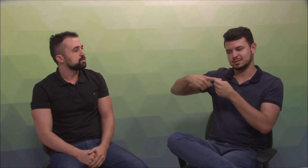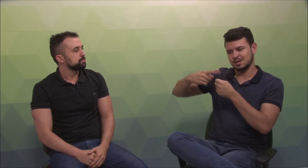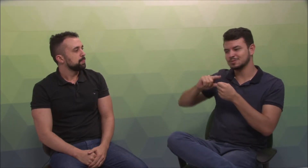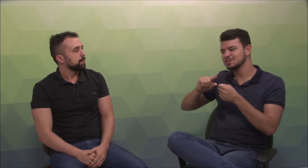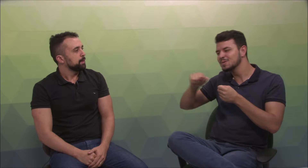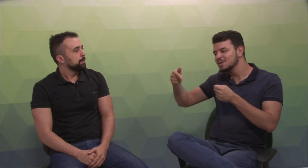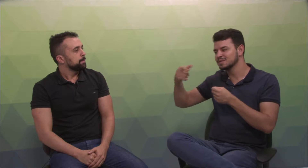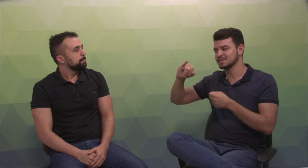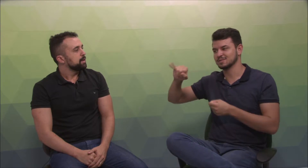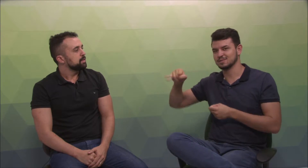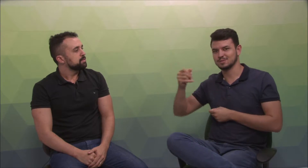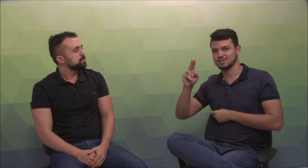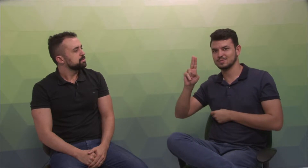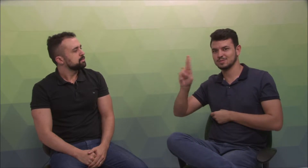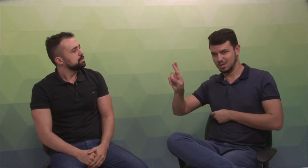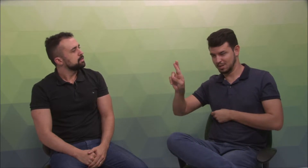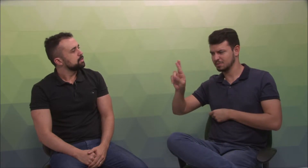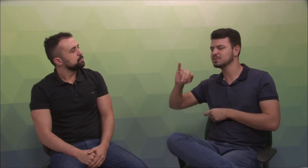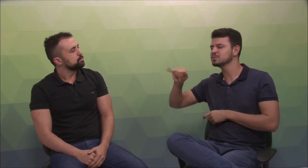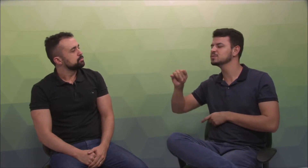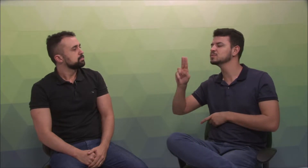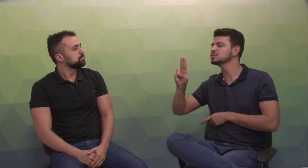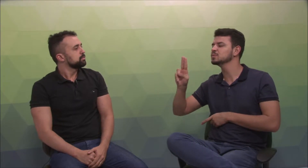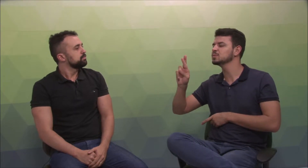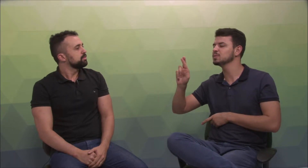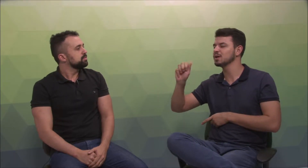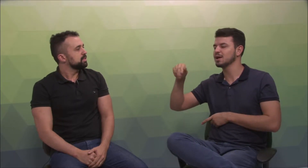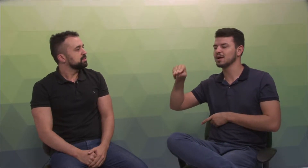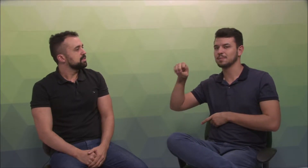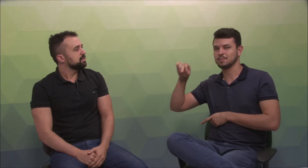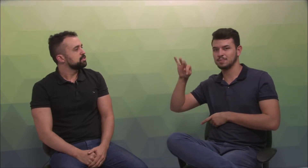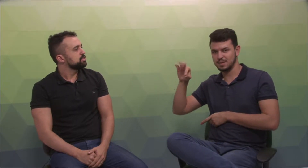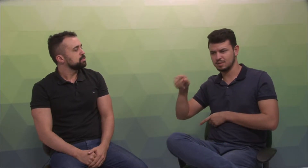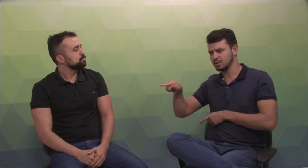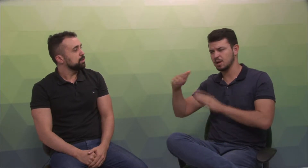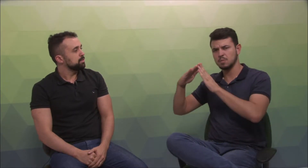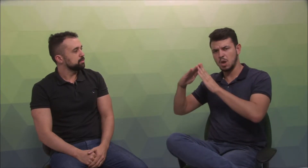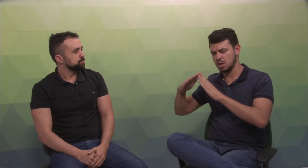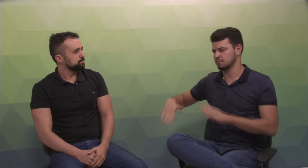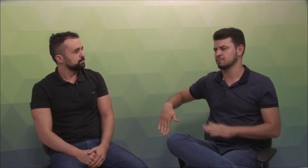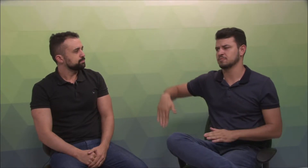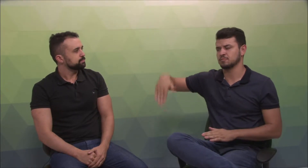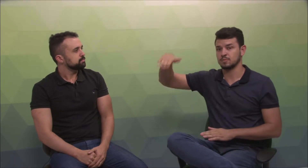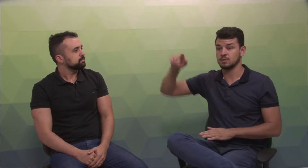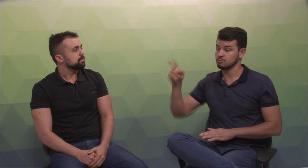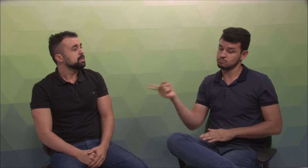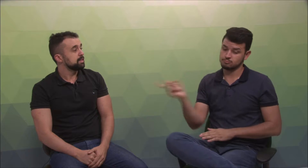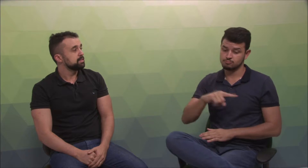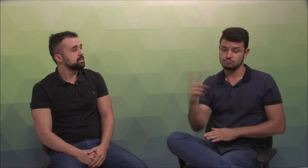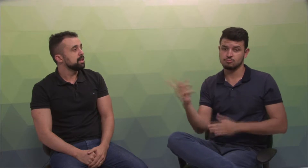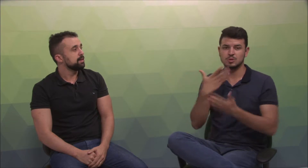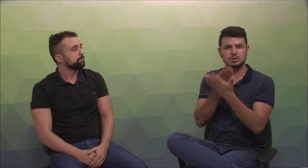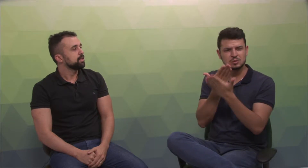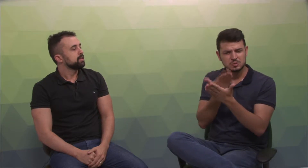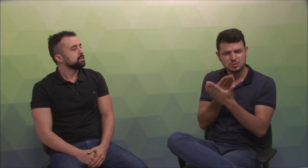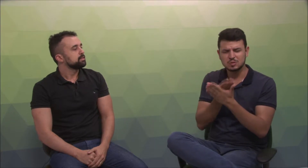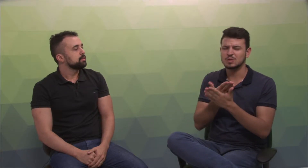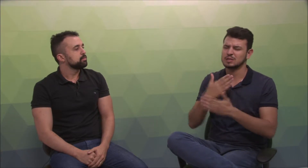Claros, mas eu vivi na cidade de Juramento. Cresci lá. Então